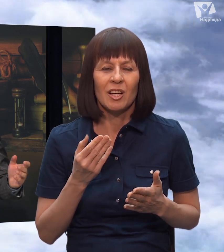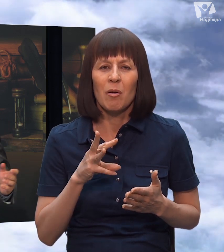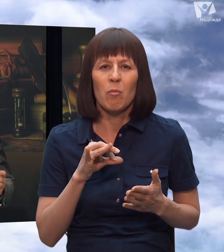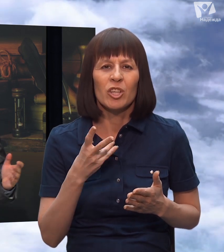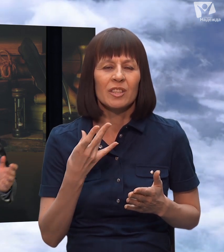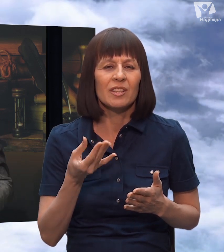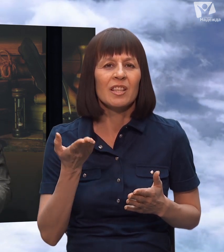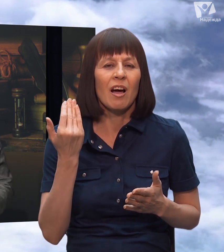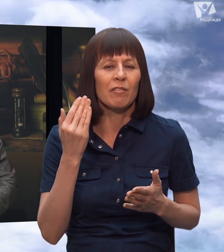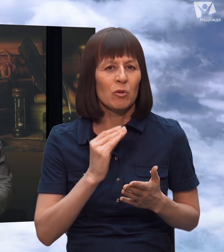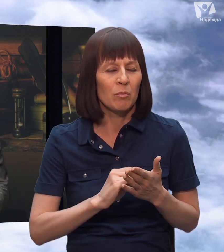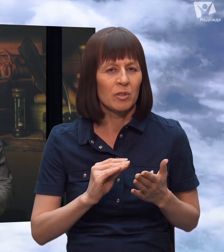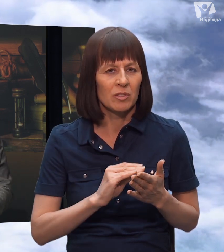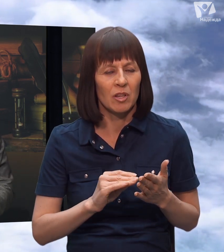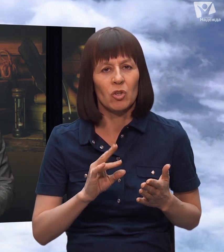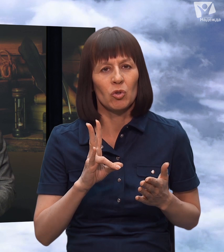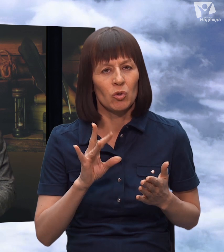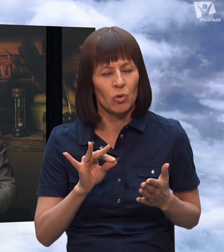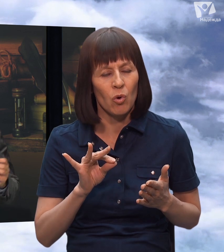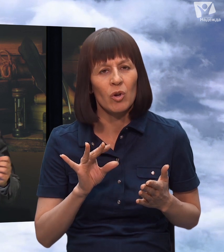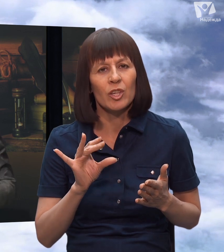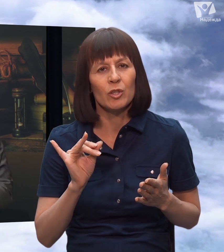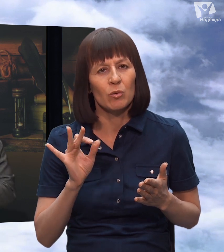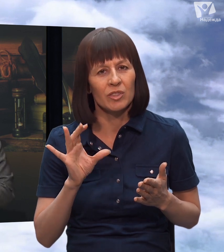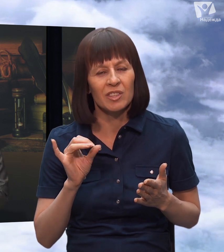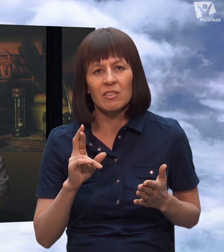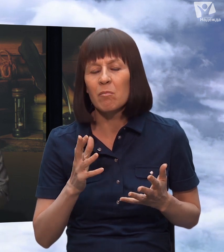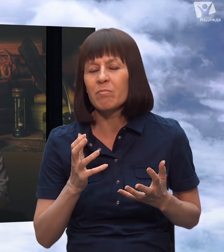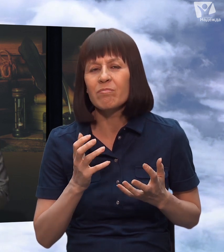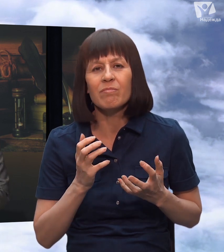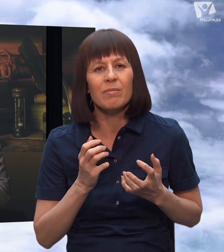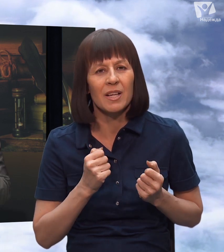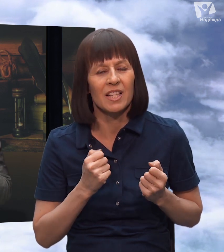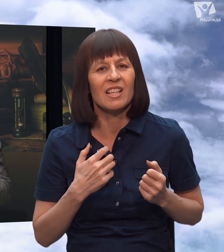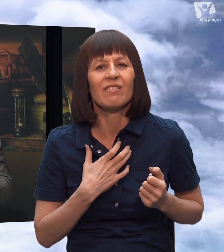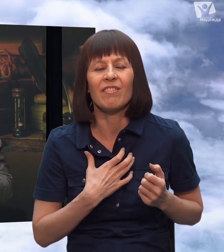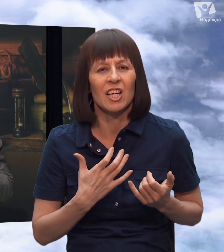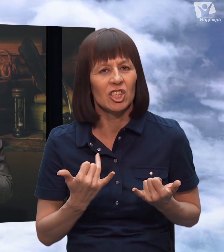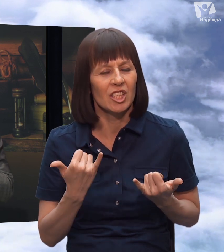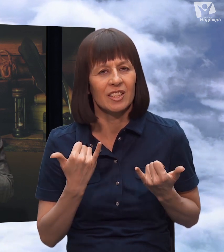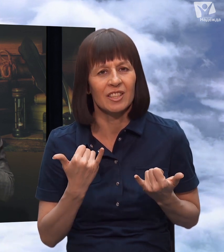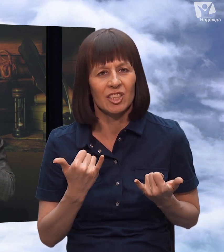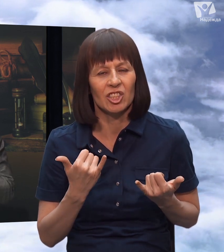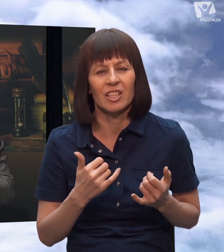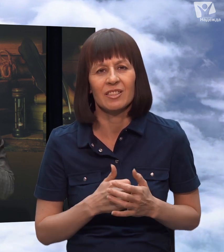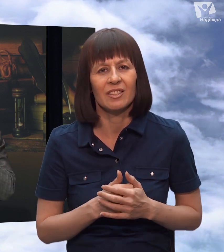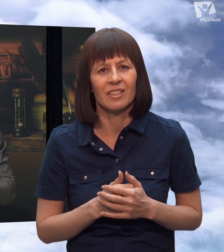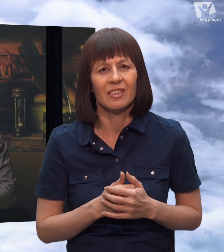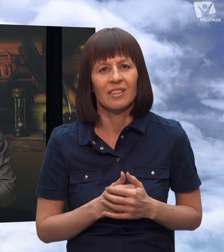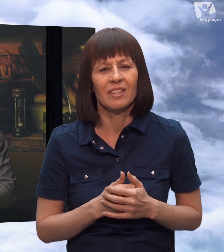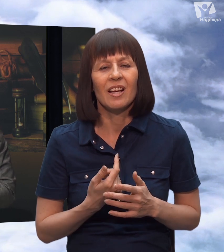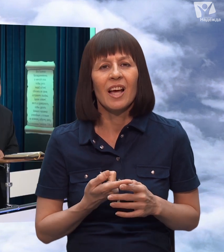вот почему он не посчитал как вам кажется почему он не сел эту книгу устаревший почему ему показалось что это